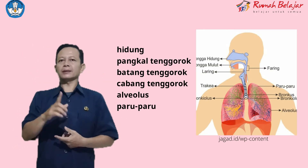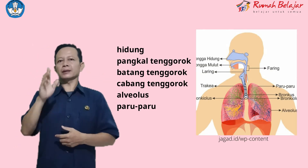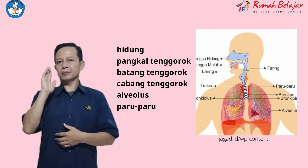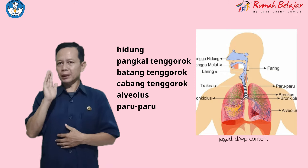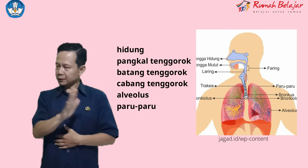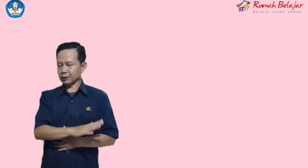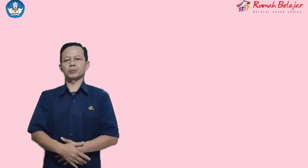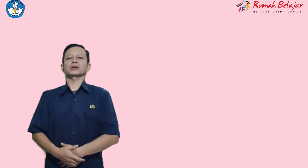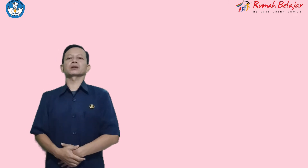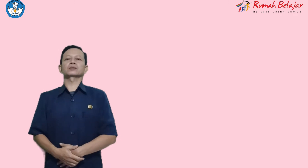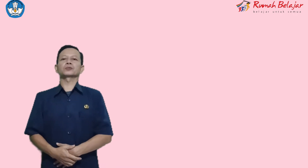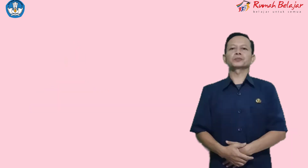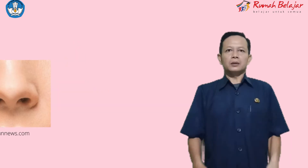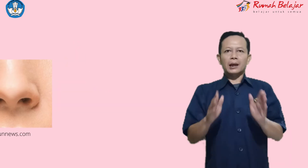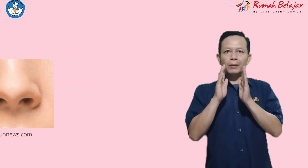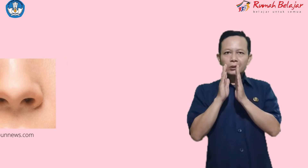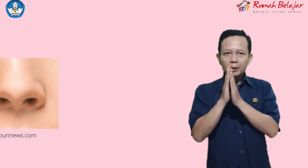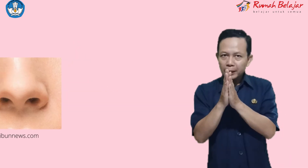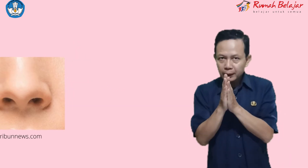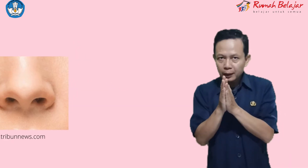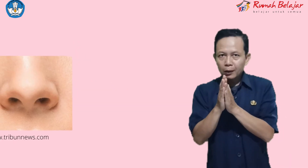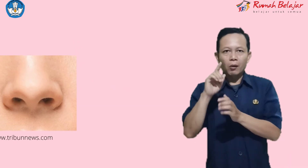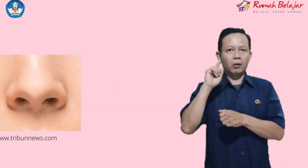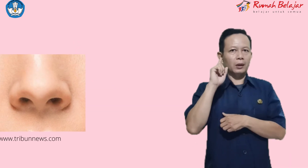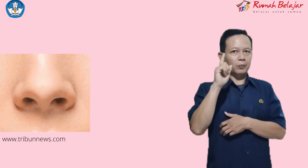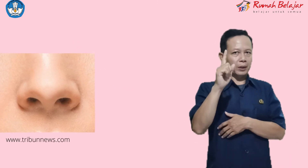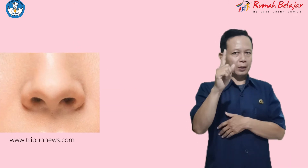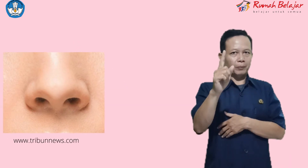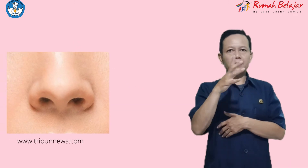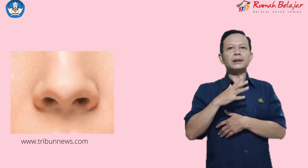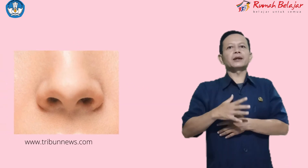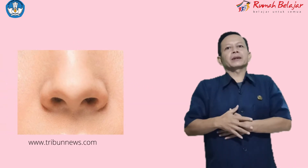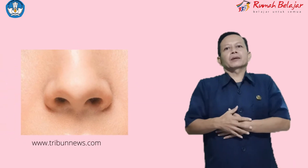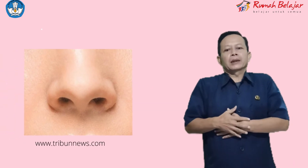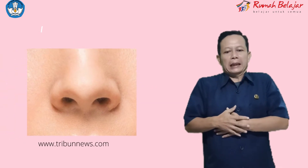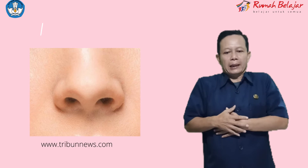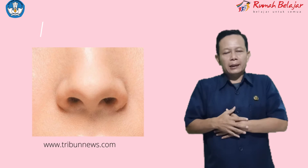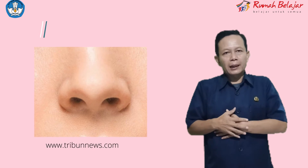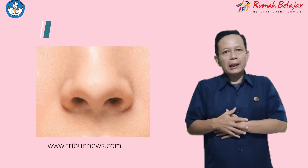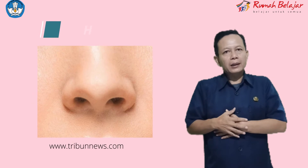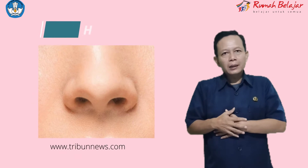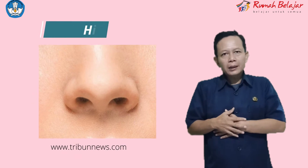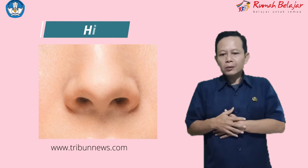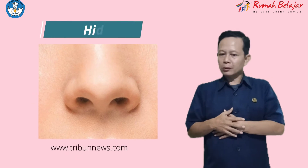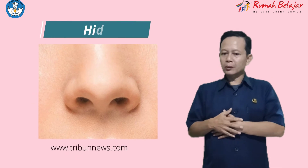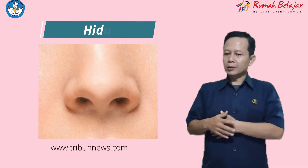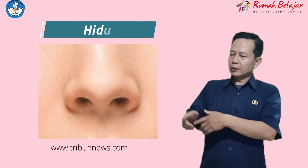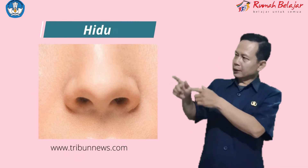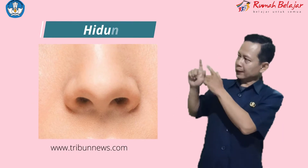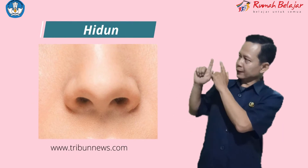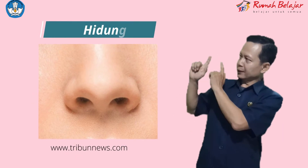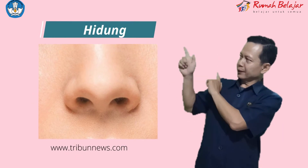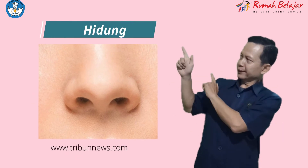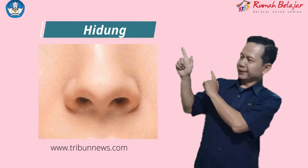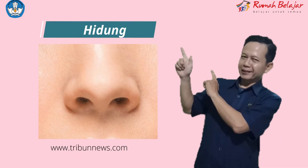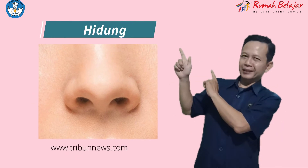Mari kita simak satu persatu. Sahabat rumah belajar, organ pernapasan yang pertama adalah hidung.